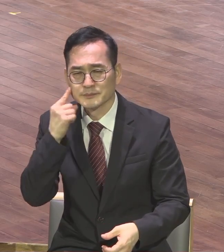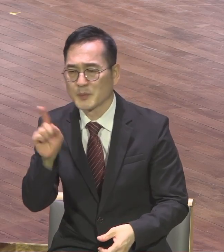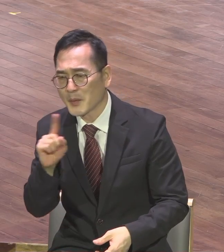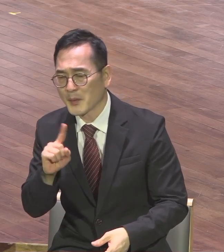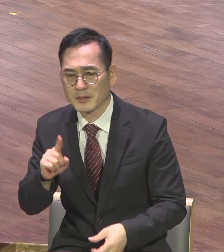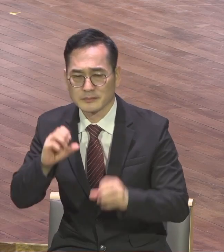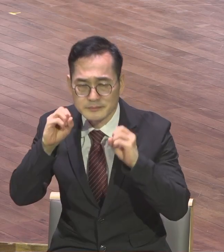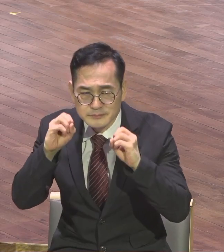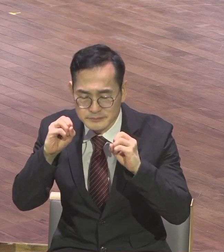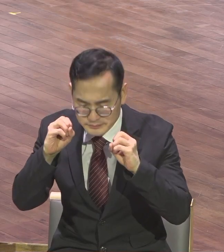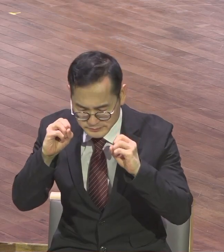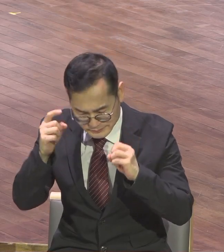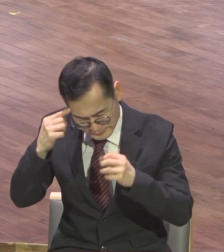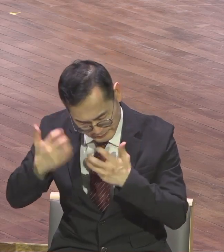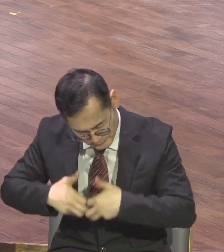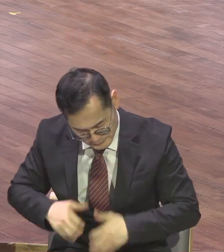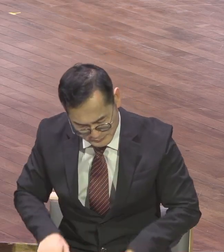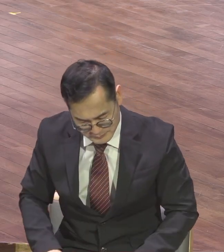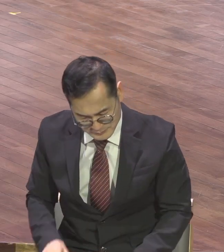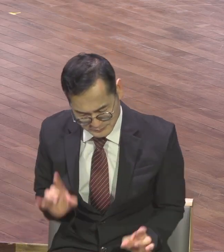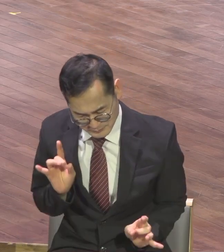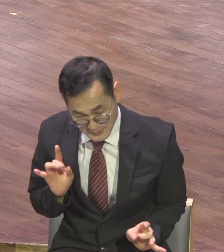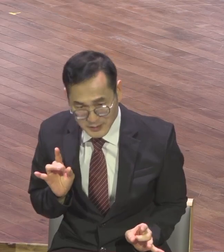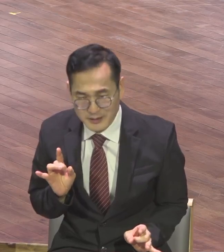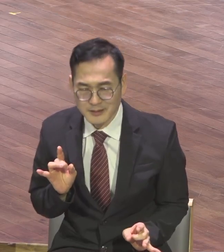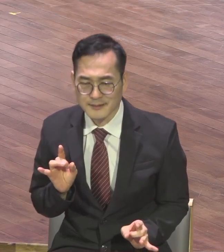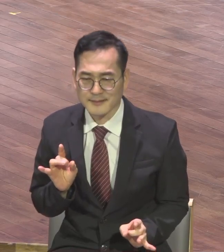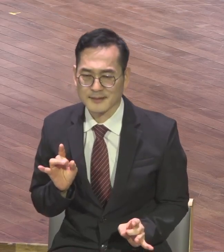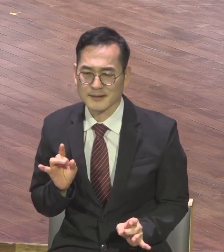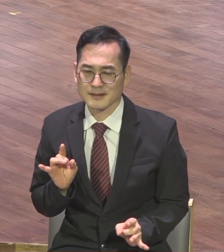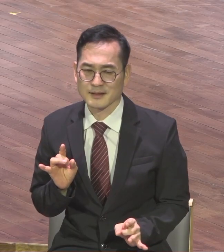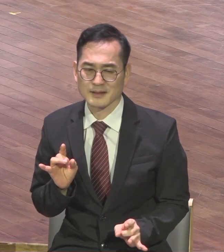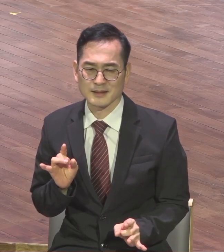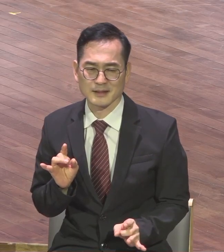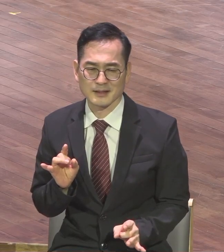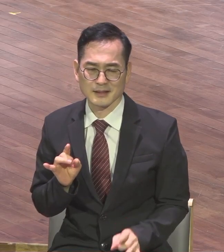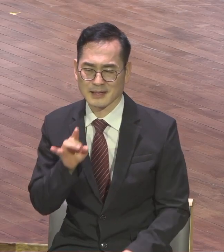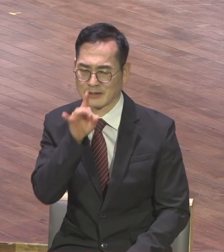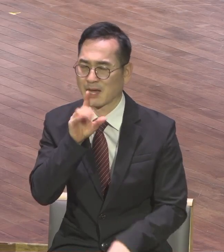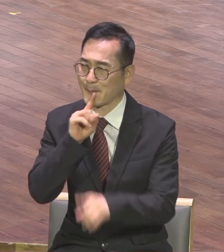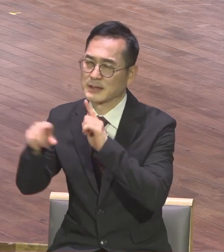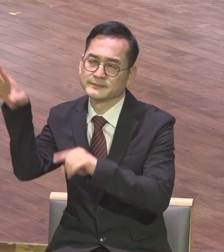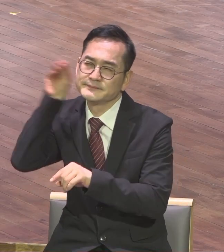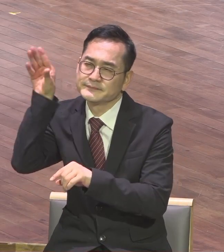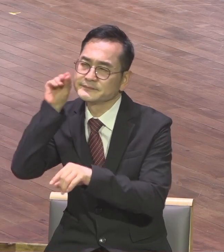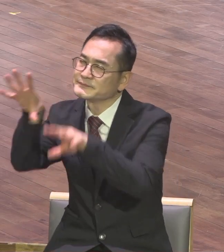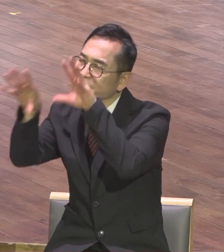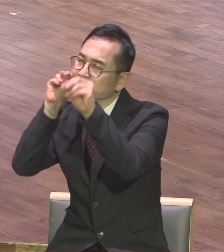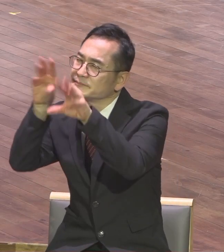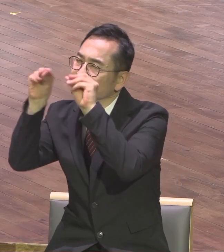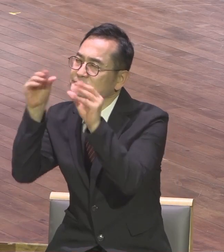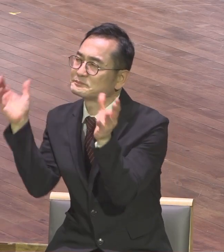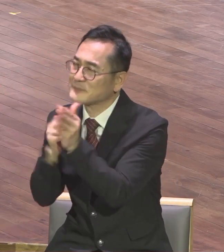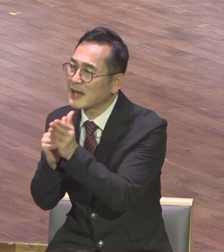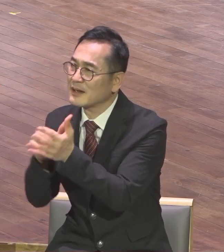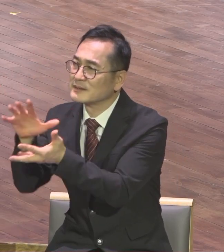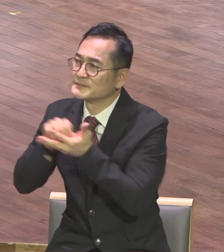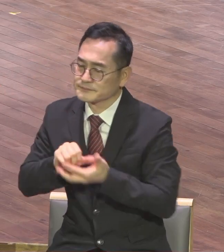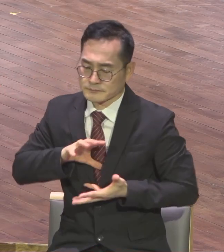말씀에 개인화되는 시간을 여러분 가지세요. 강단 말씀 듣고 끝나는 것이 아니요. 말씀 들었으면 여러분 개인이